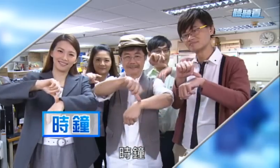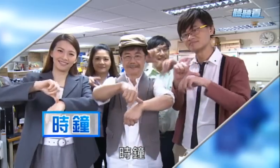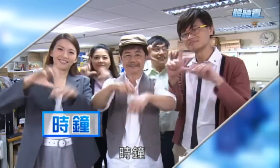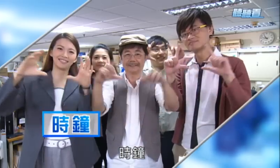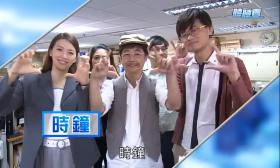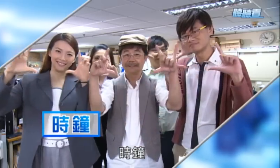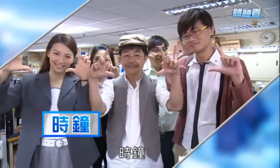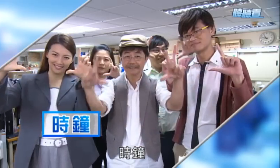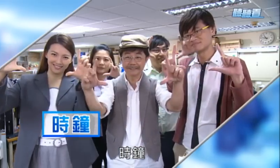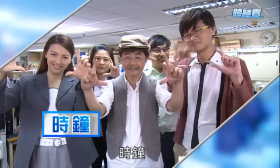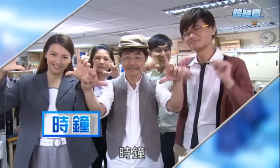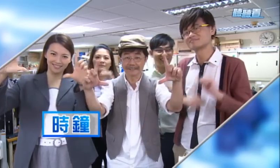时钟，